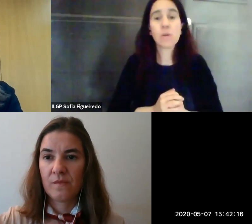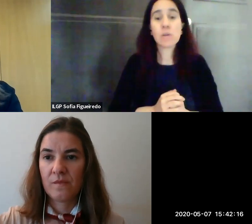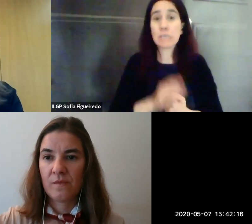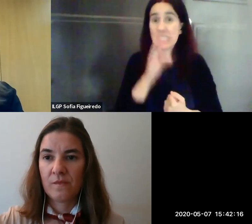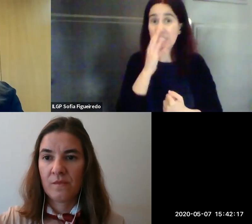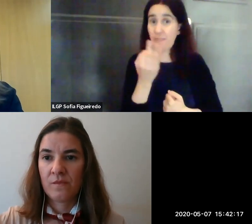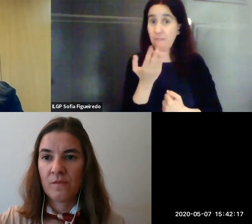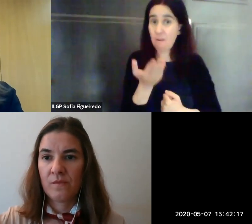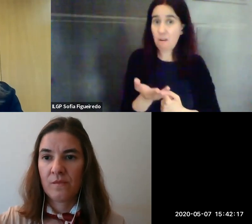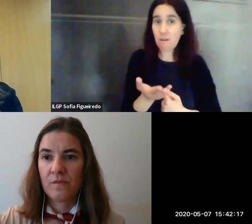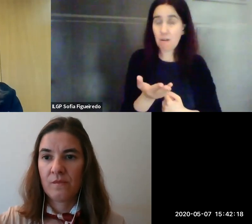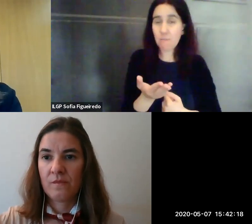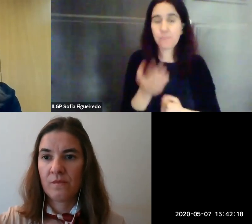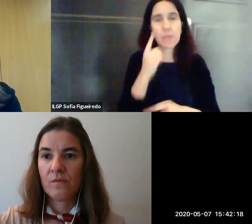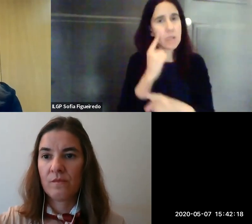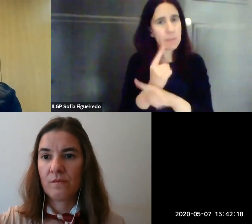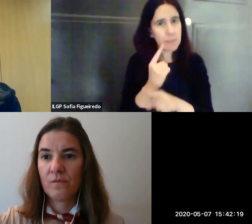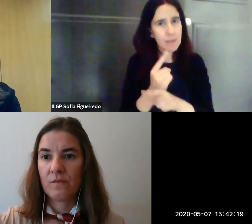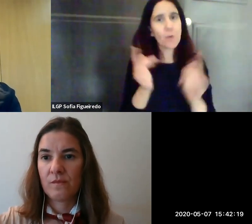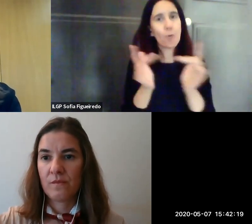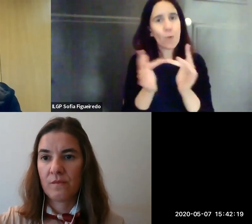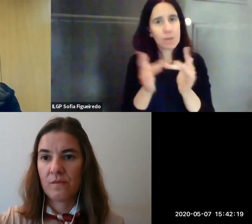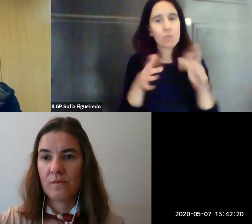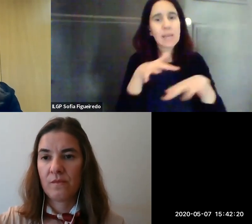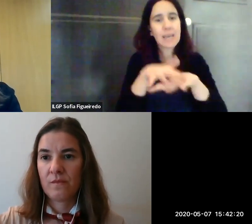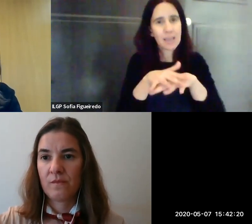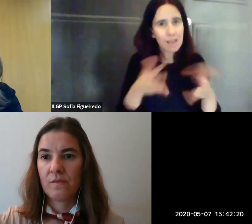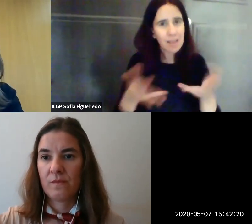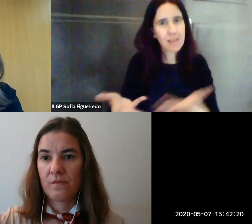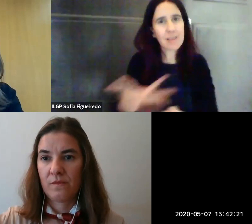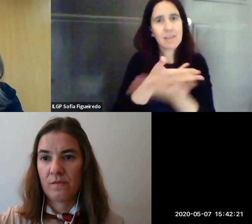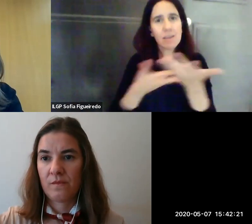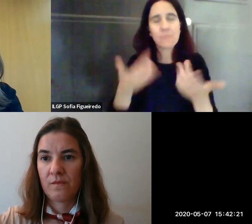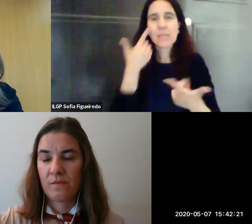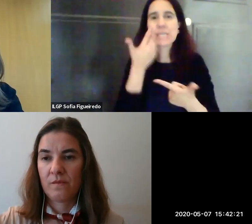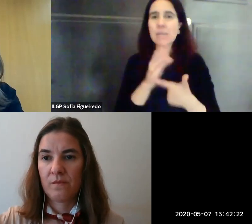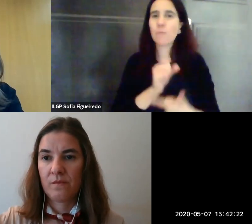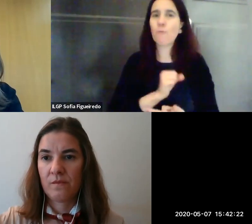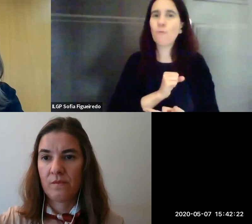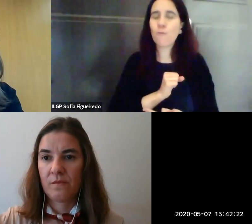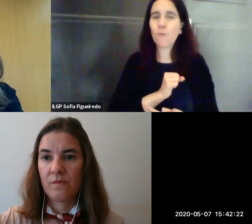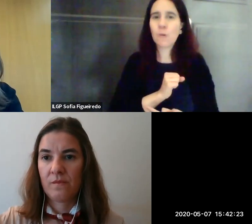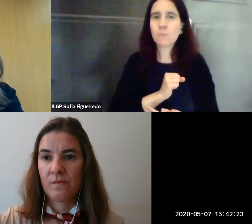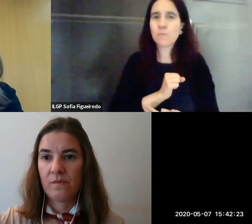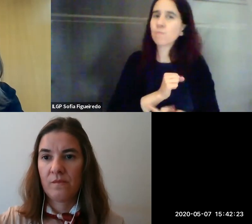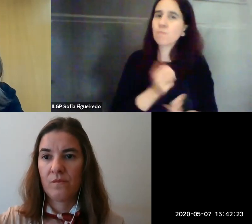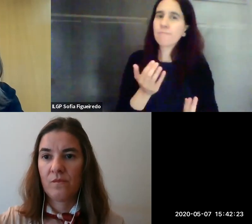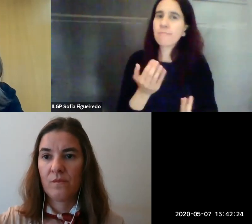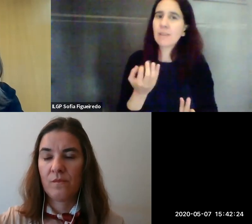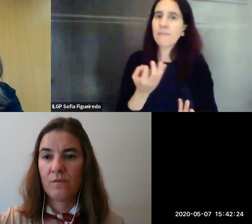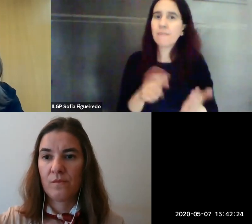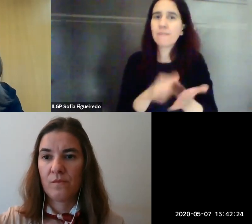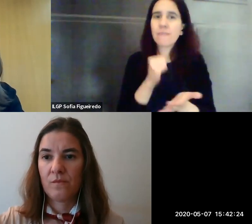forma manter o contacto em rede, como um exemplo que eu dei, e dar